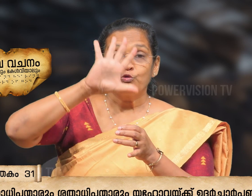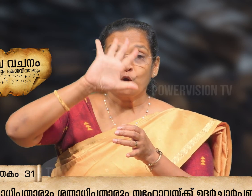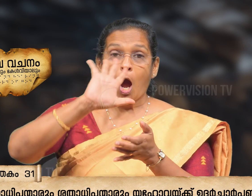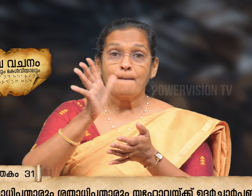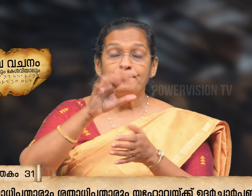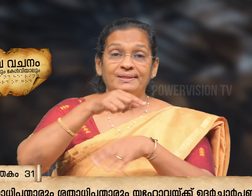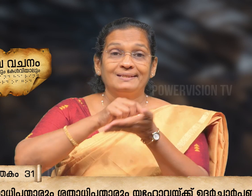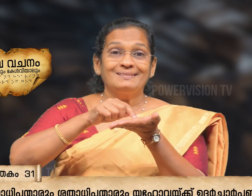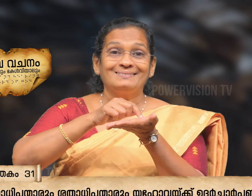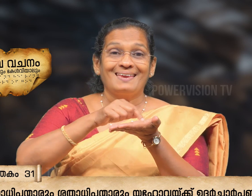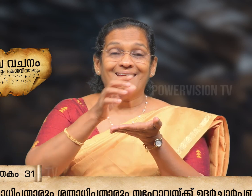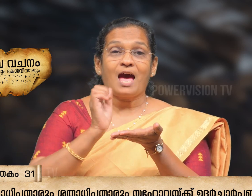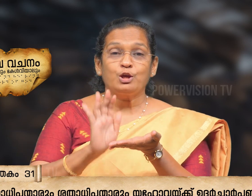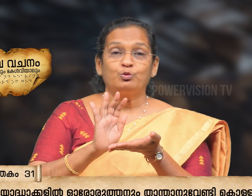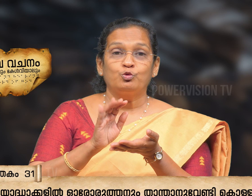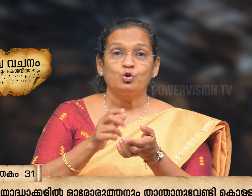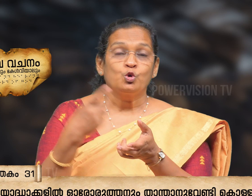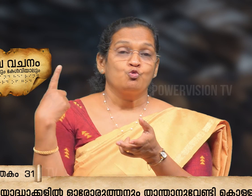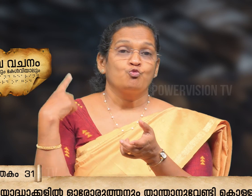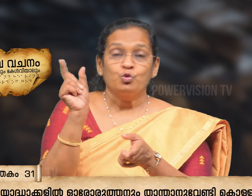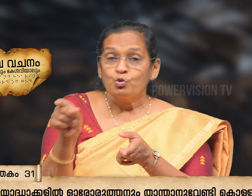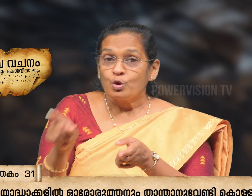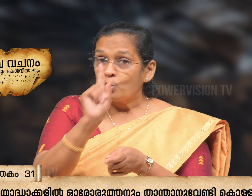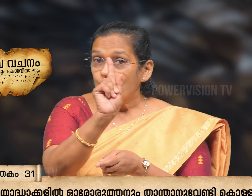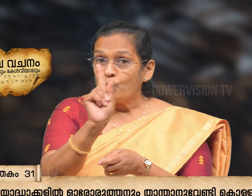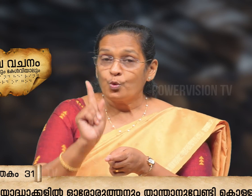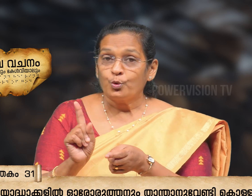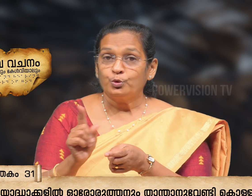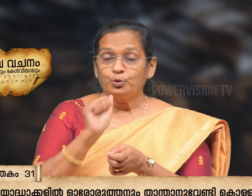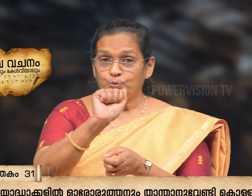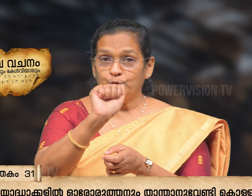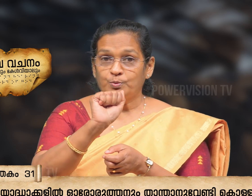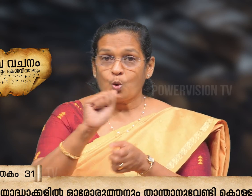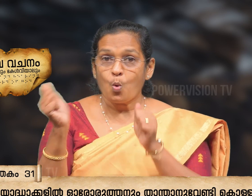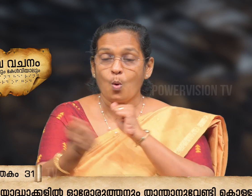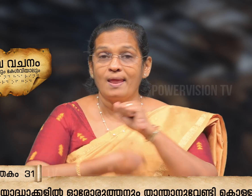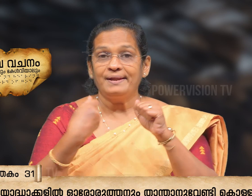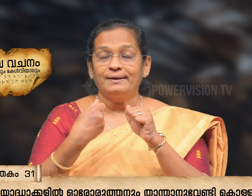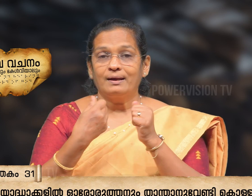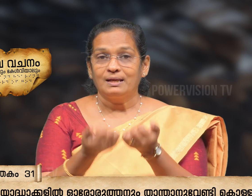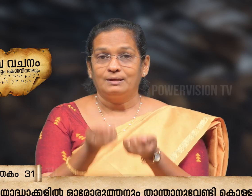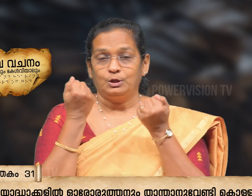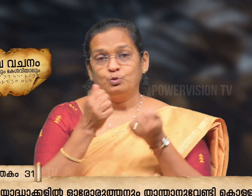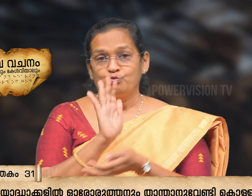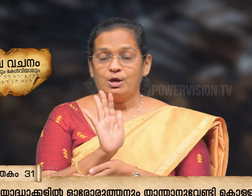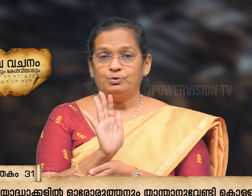16,750 ശേക്കലായിരുന്നു. യോദ്ധാക്കളിൽ ഓരോരുത്തരും താൻ താനു വേണ്ടി കൊള്ളയിട്ട്